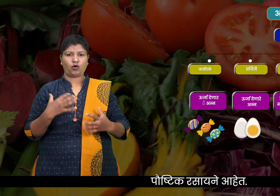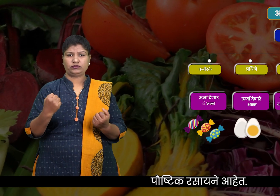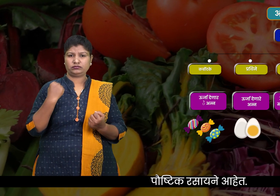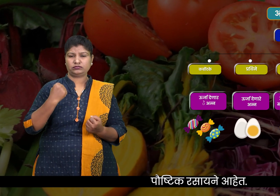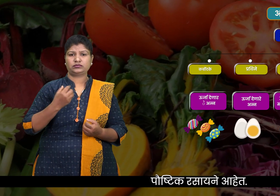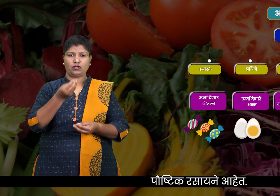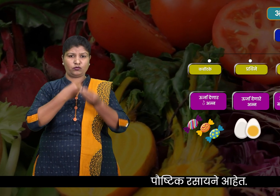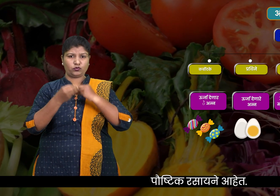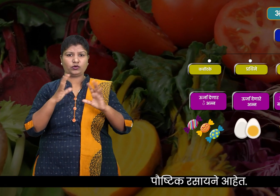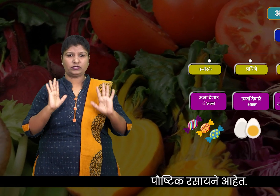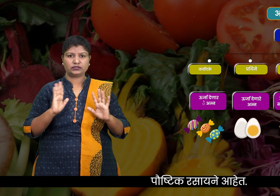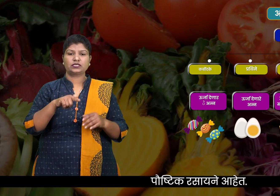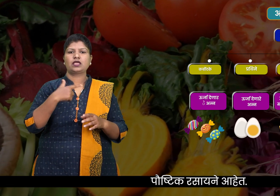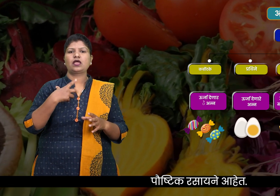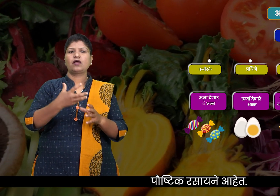पौष्टिक रसायने आहेत.